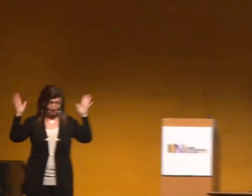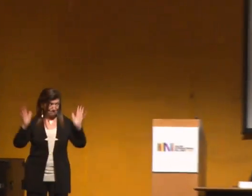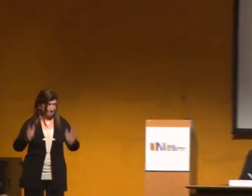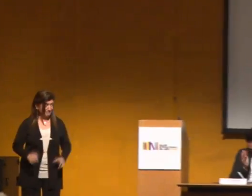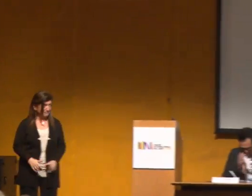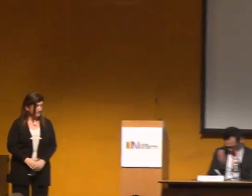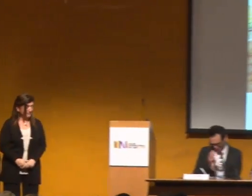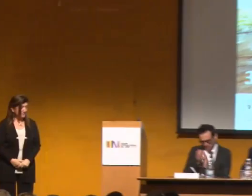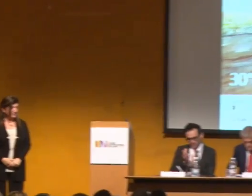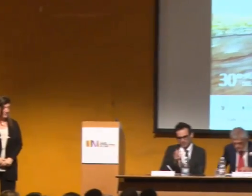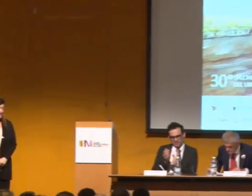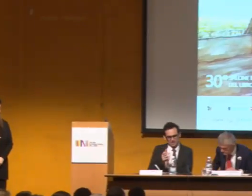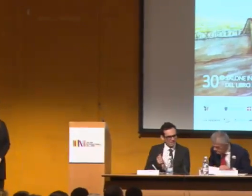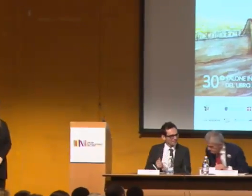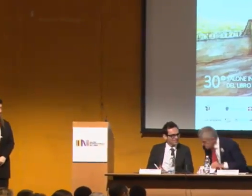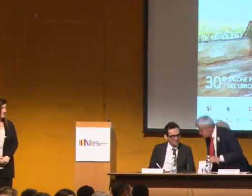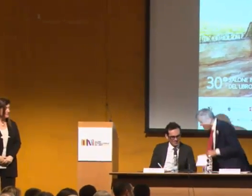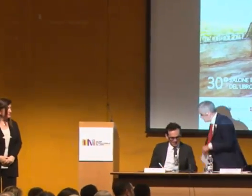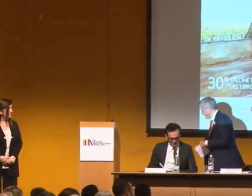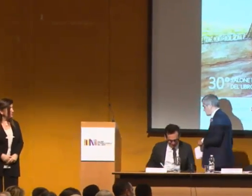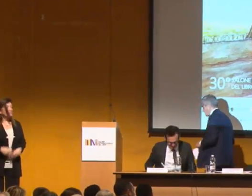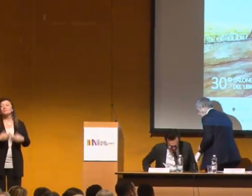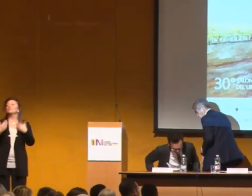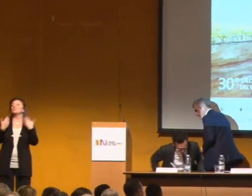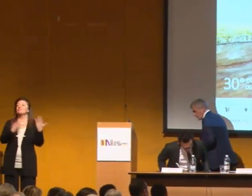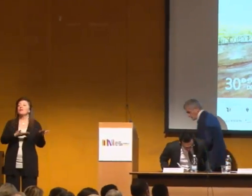la parola a sergio chiamparino